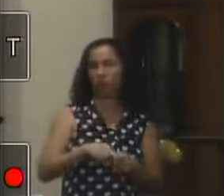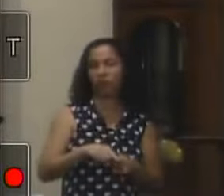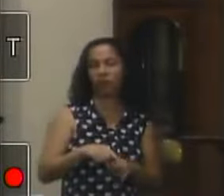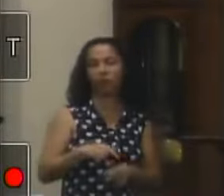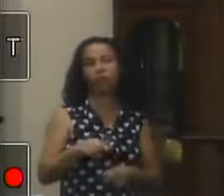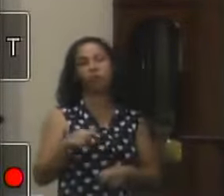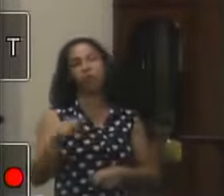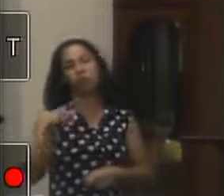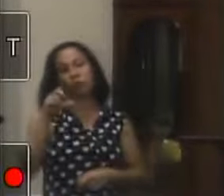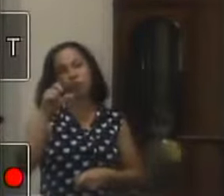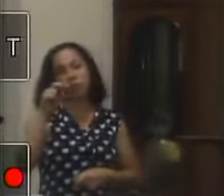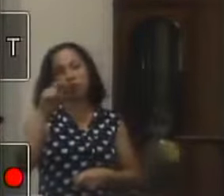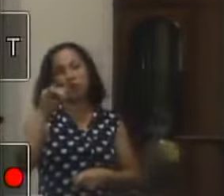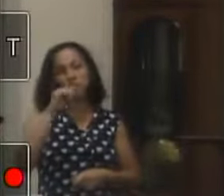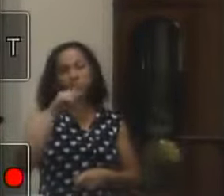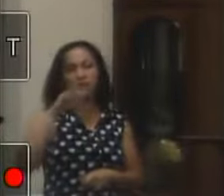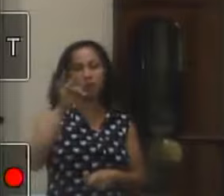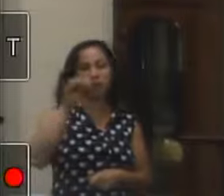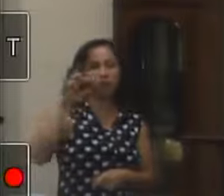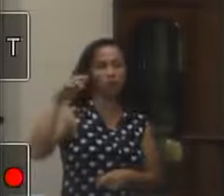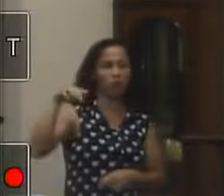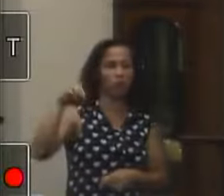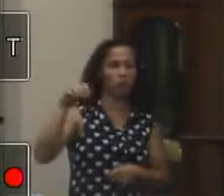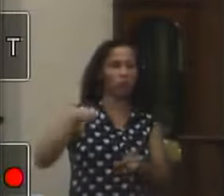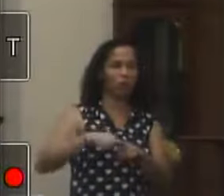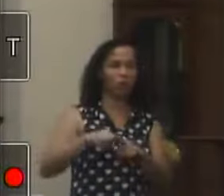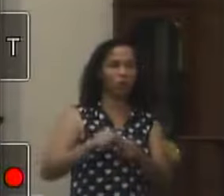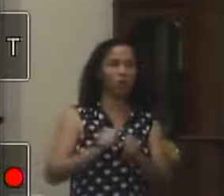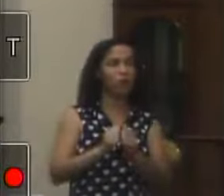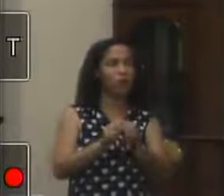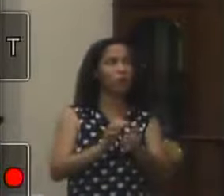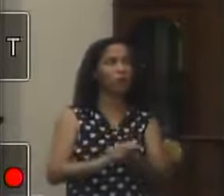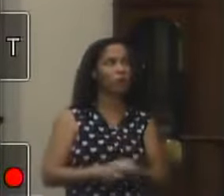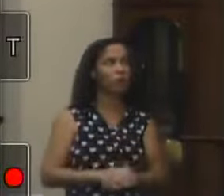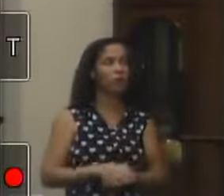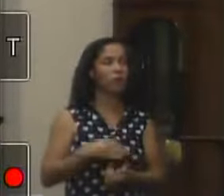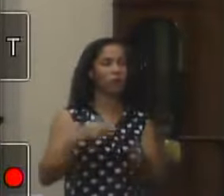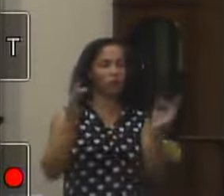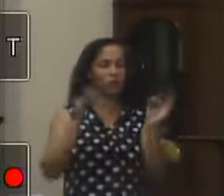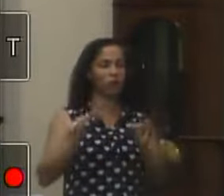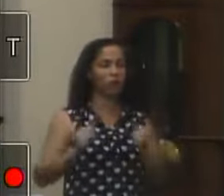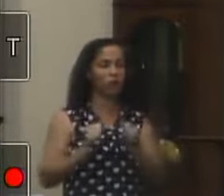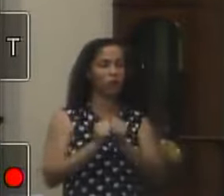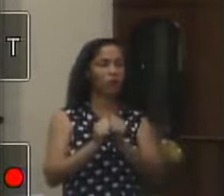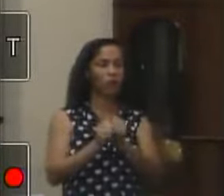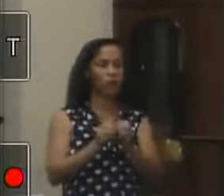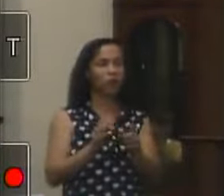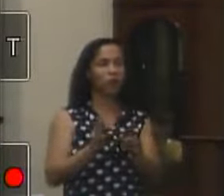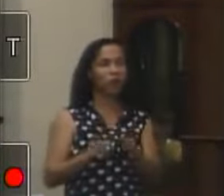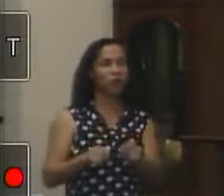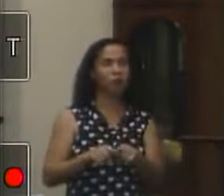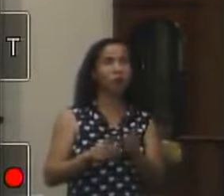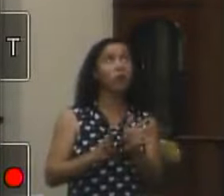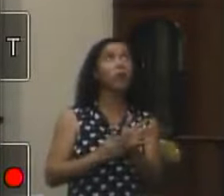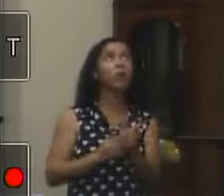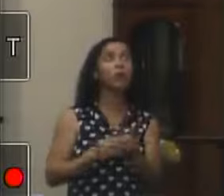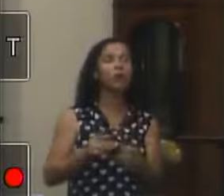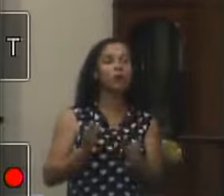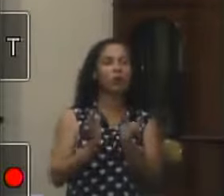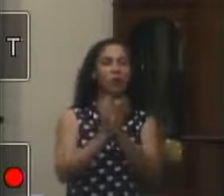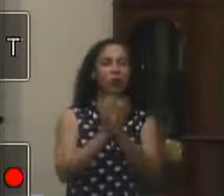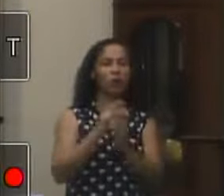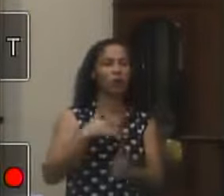público, ela veste a camisa, então eu fico muito feliz de poder estar parabenizando a equipe da Secretaria de Saúde,